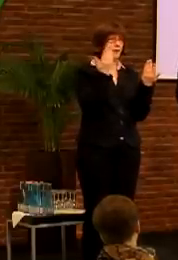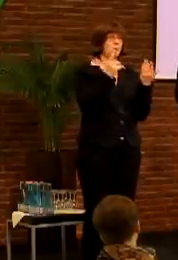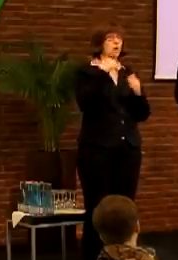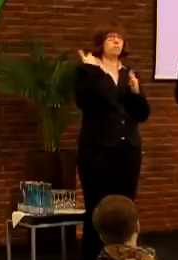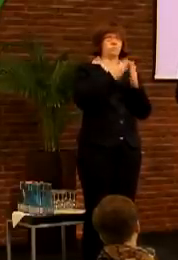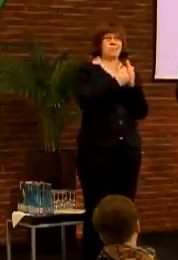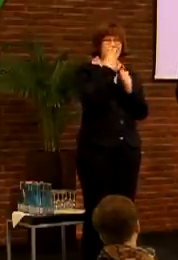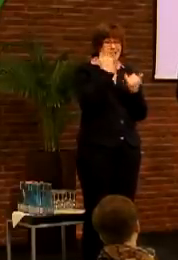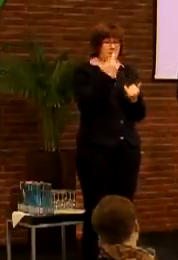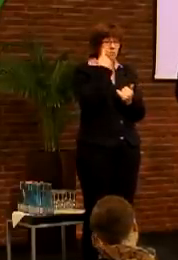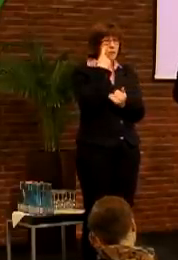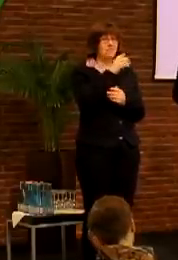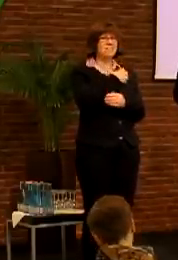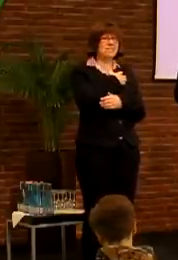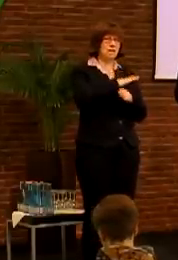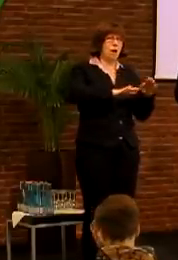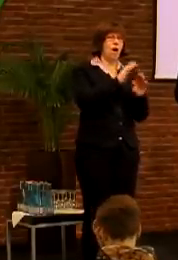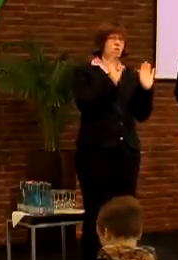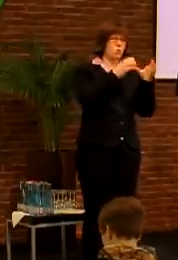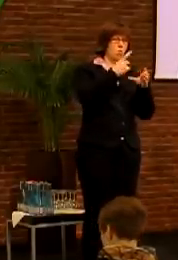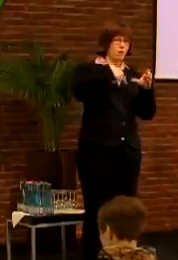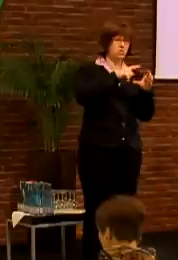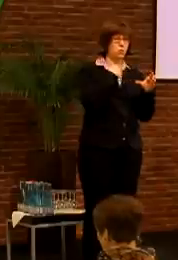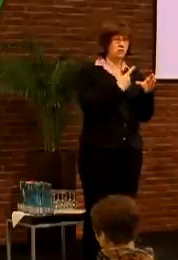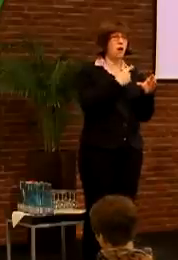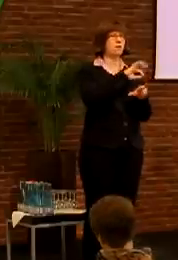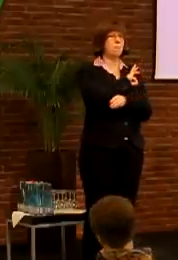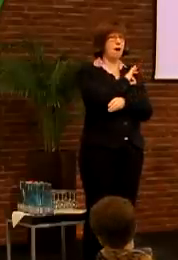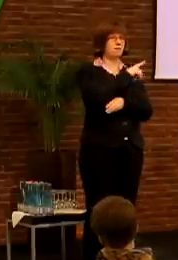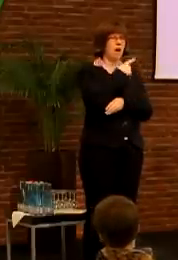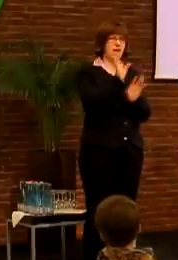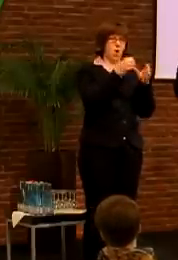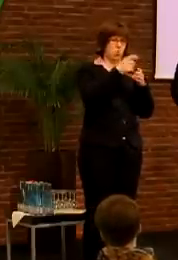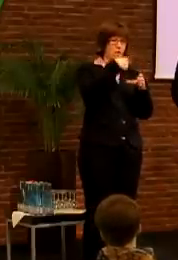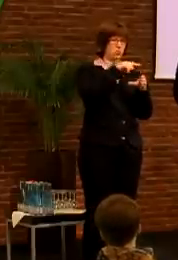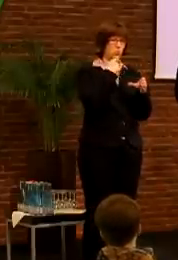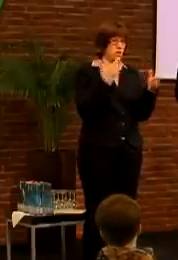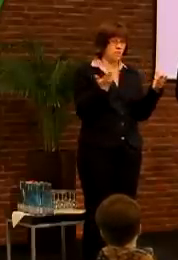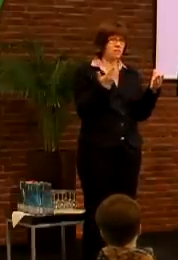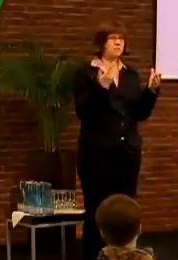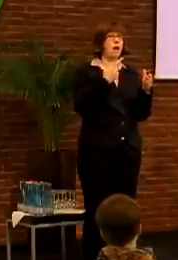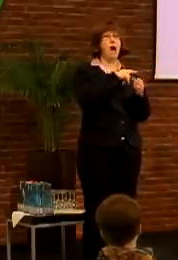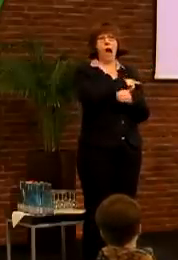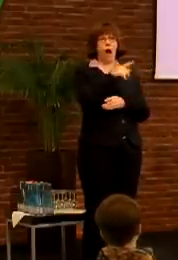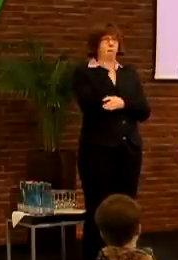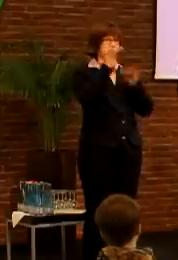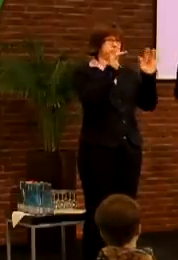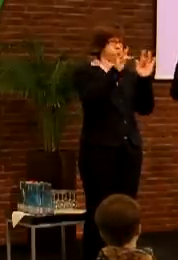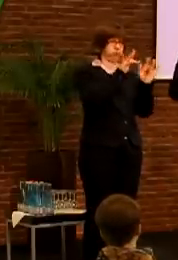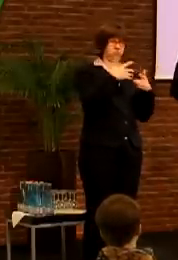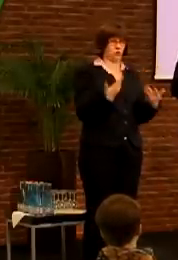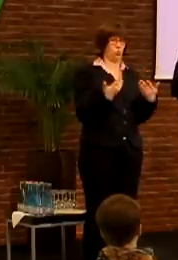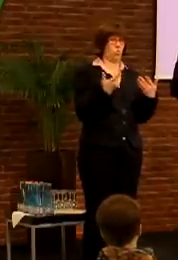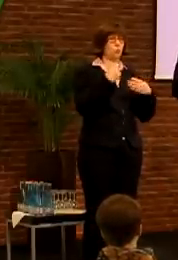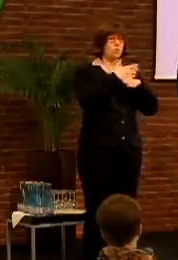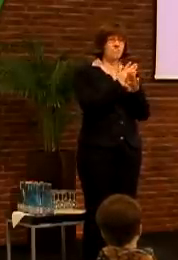Stattdessen heißt es im Senat, in der Koalition, in den Parteien der Koalition, alle gegen alle. Da